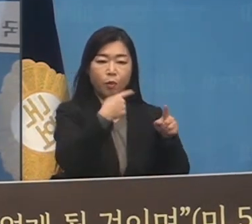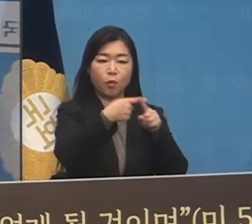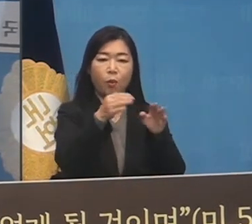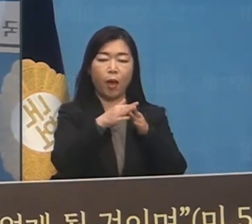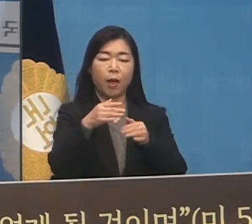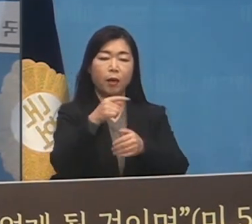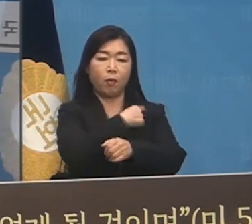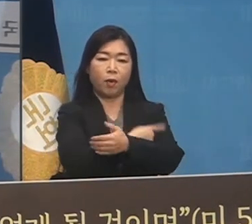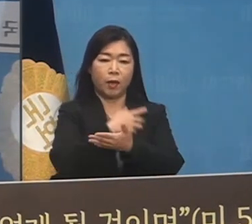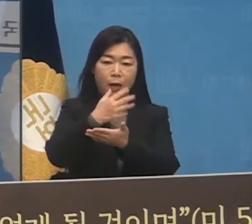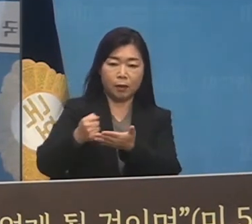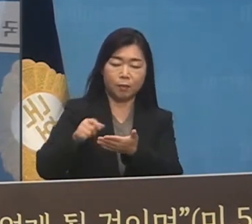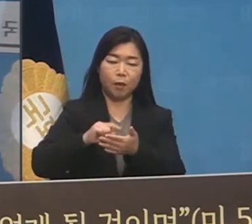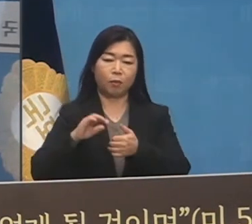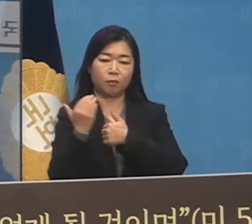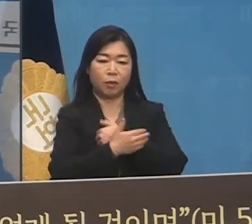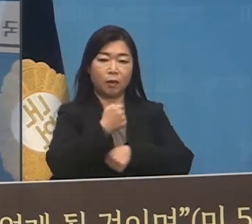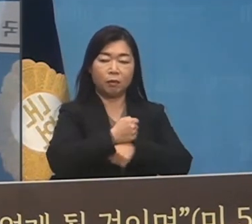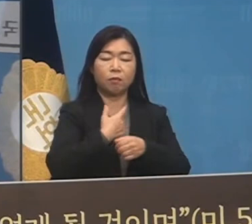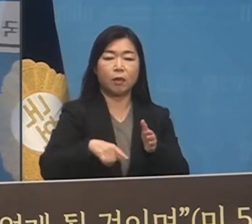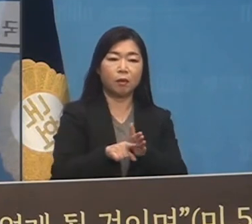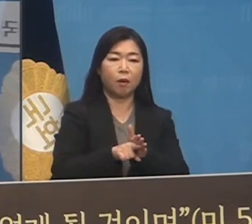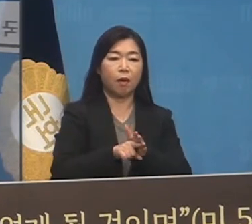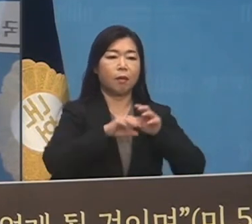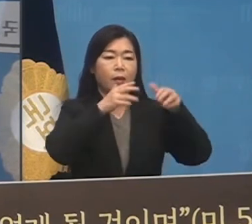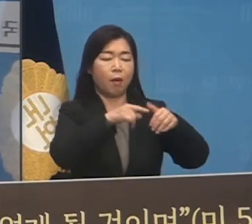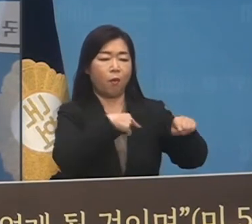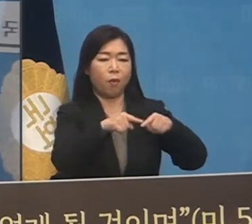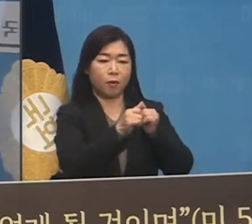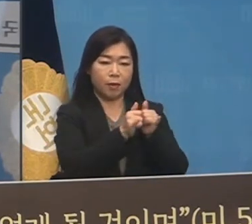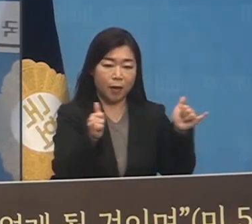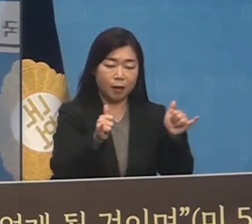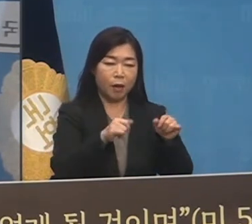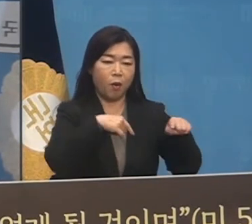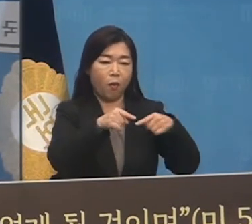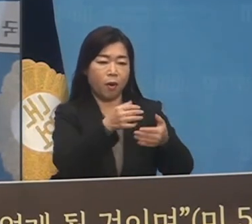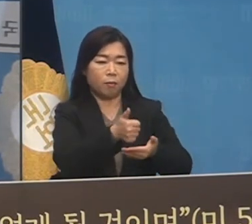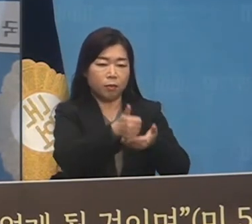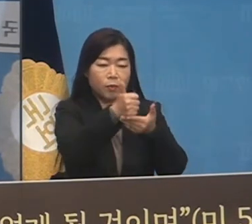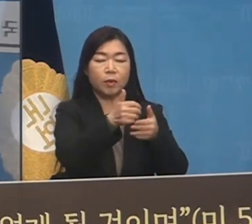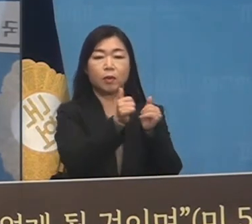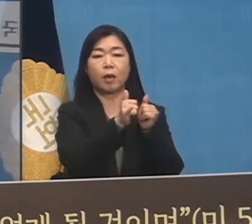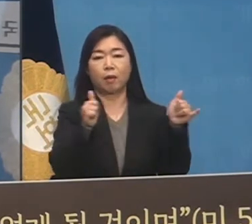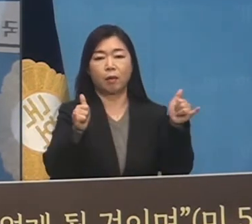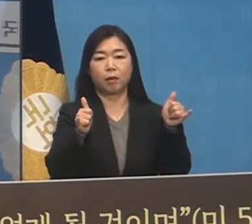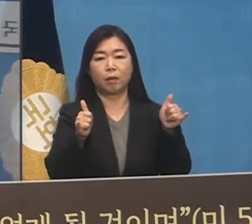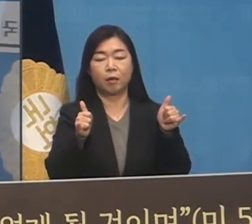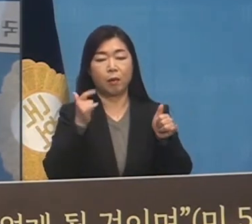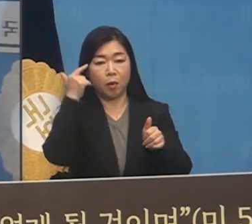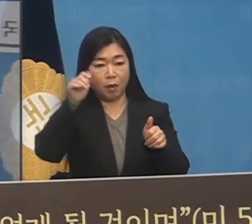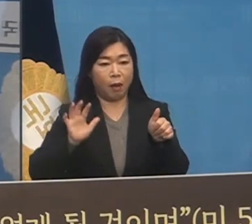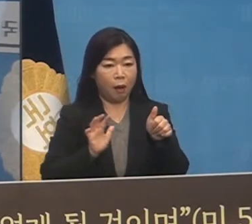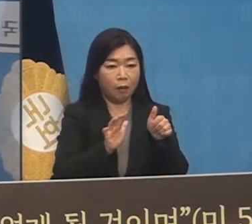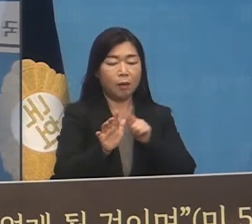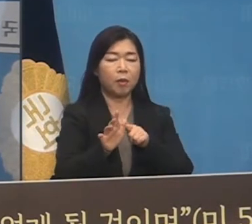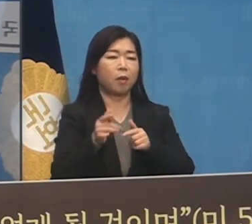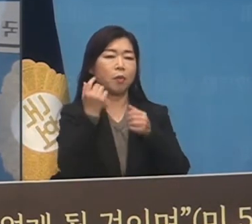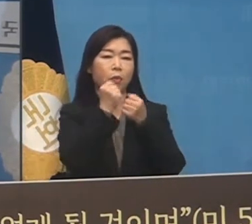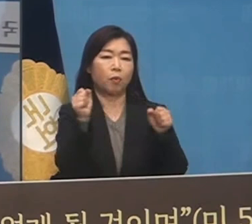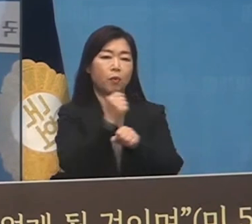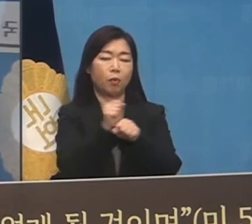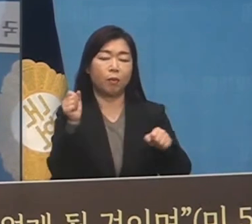교회 기득권 유지를 위해 세상 권력자들의 권력을 쫓는 성직자들을 용납할 수